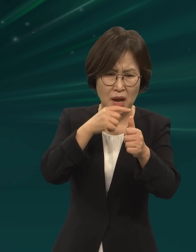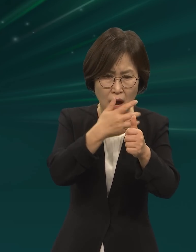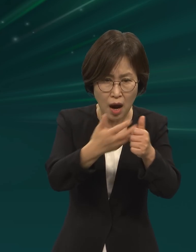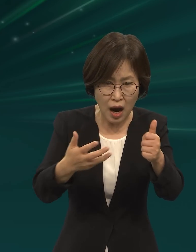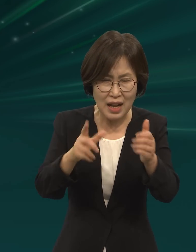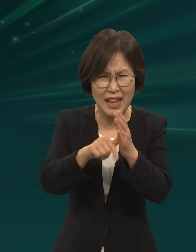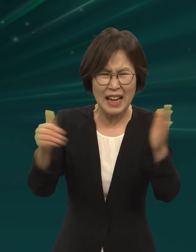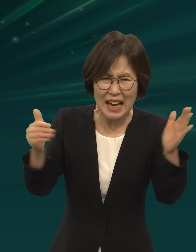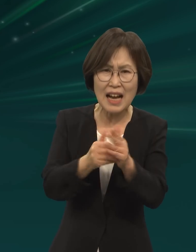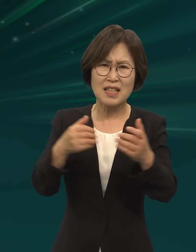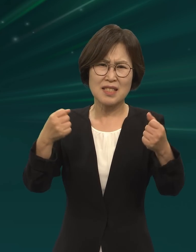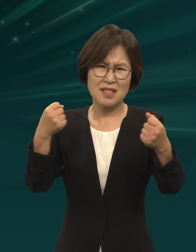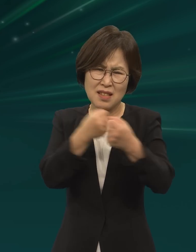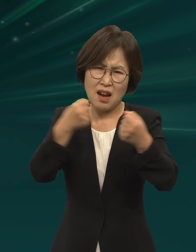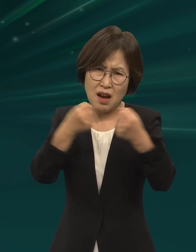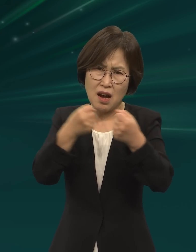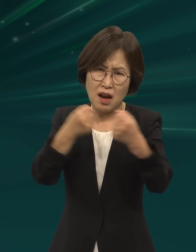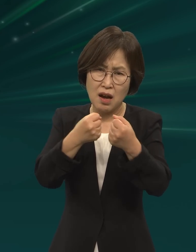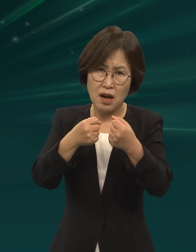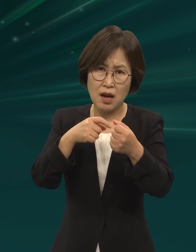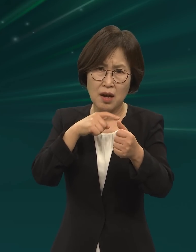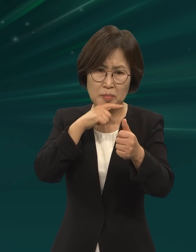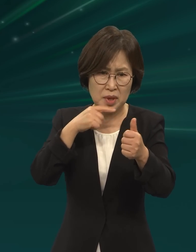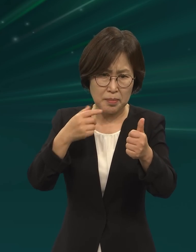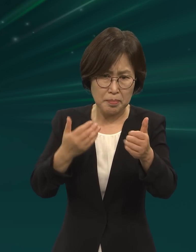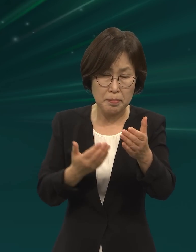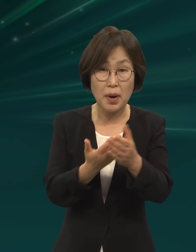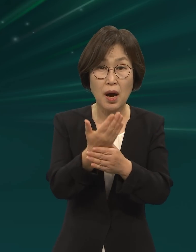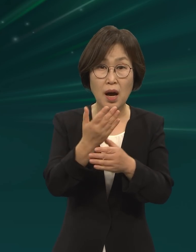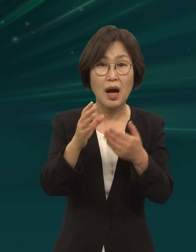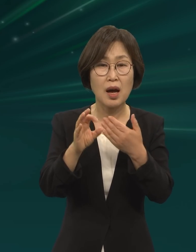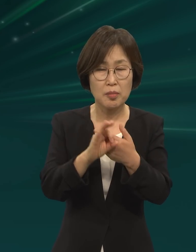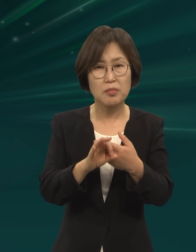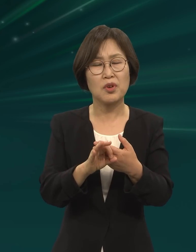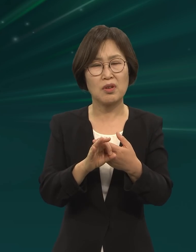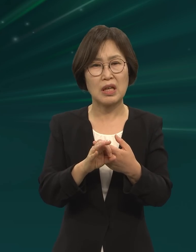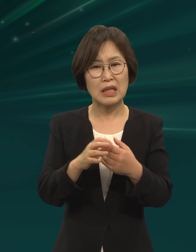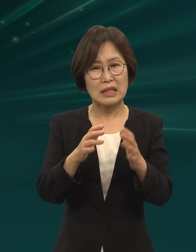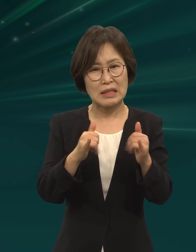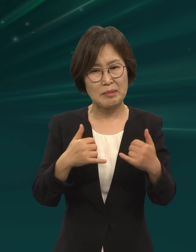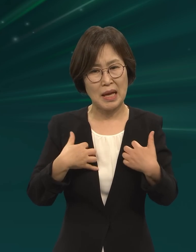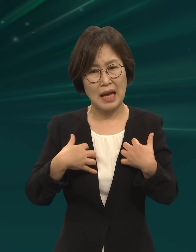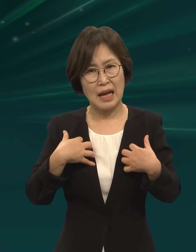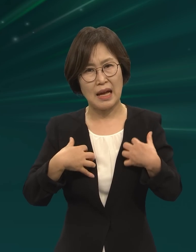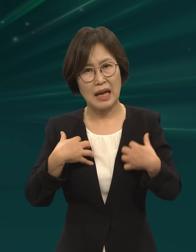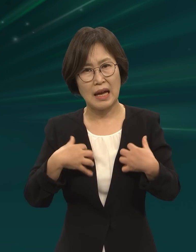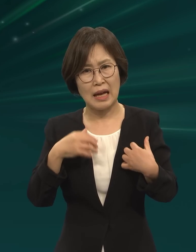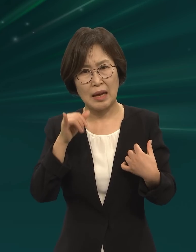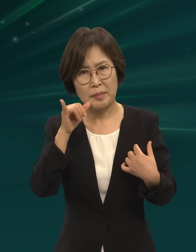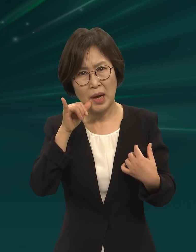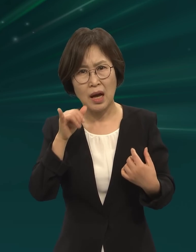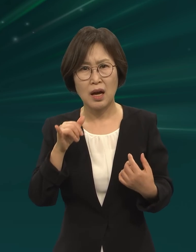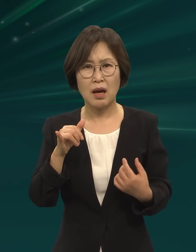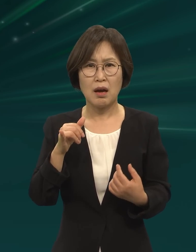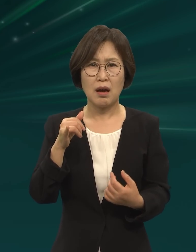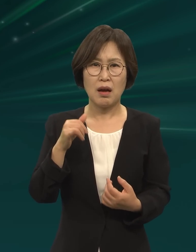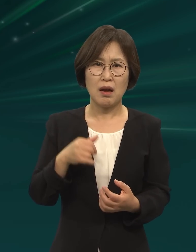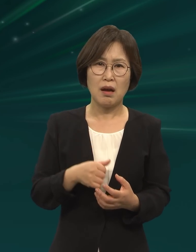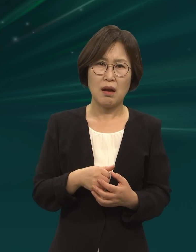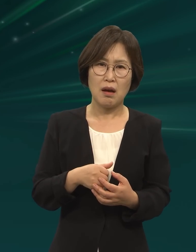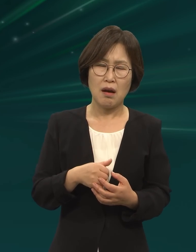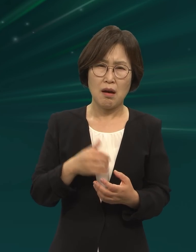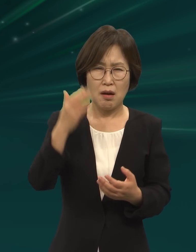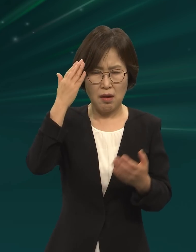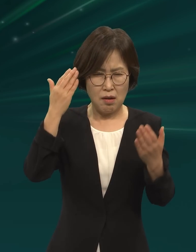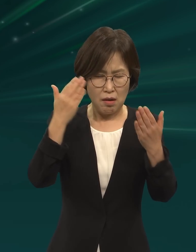피가 나오면 이때 사람들이 좋아합니다. 이런 지역에서 제가